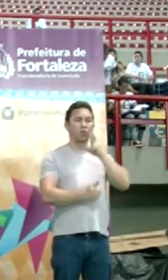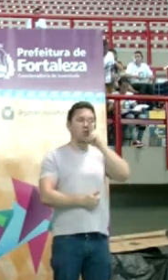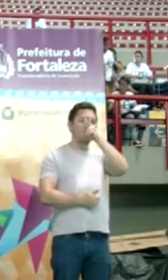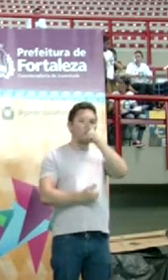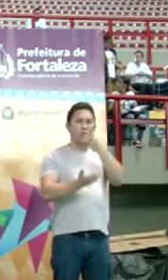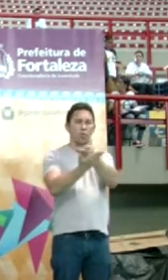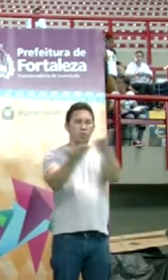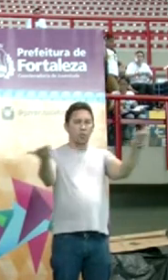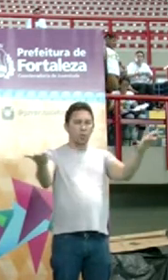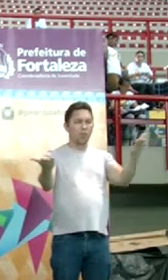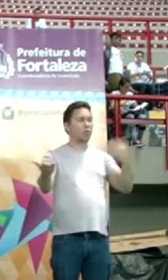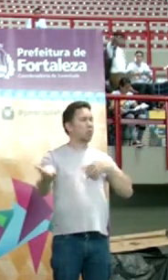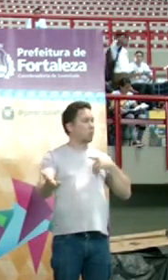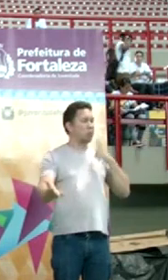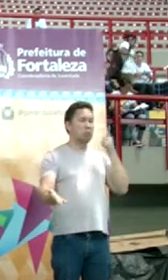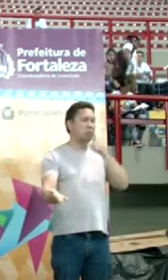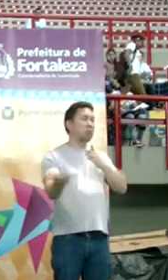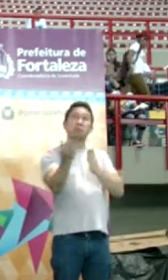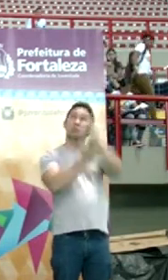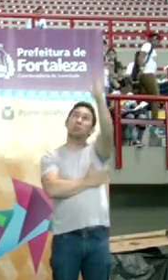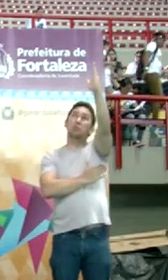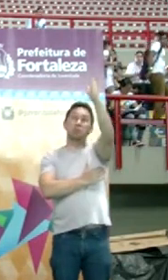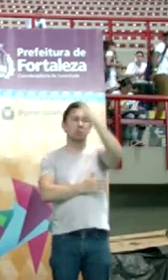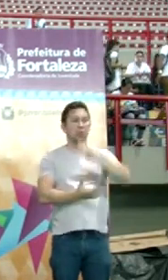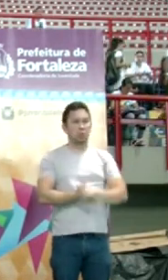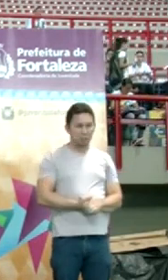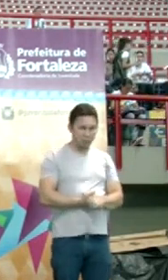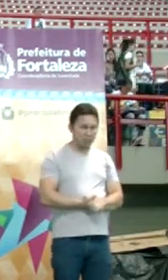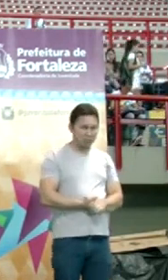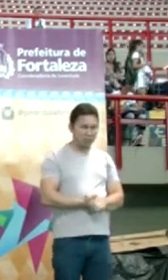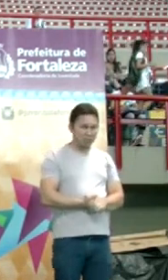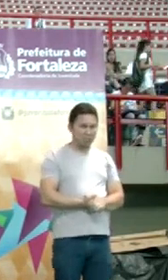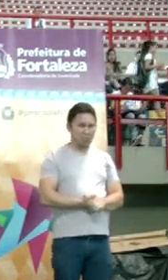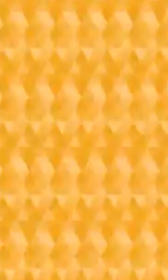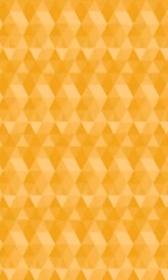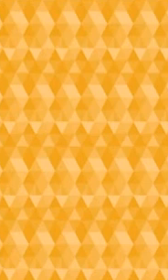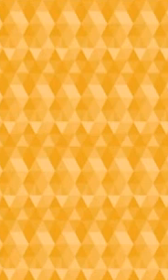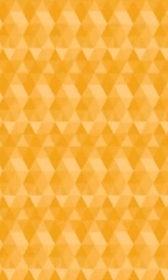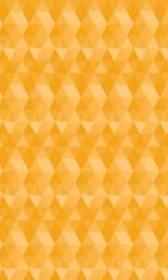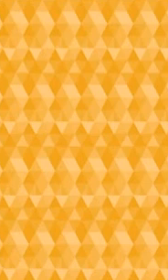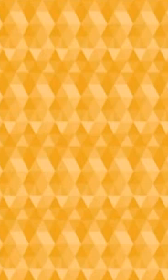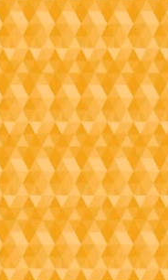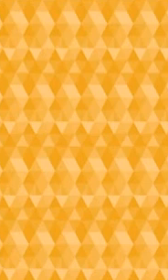a força esteja com vocês. Para o alto e avante. Valeu. Valeu, Pedrinho.